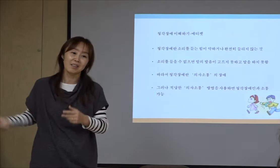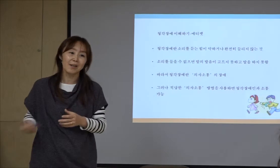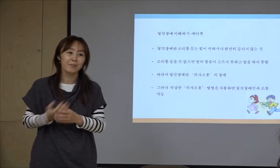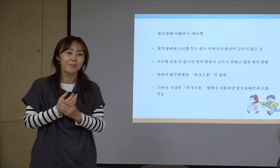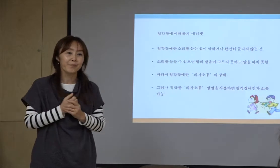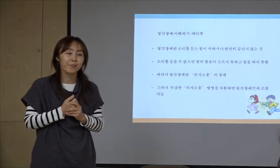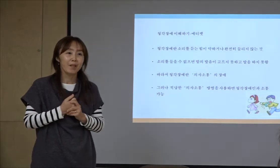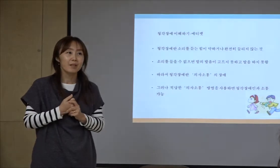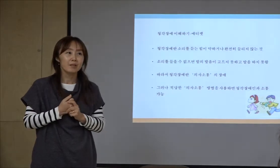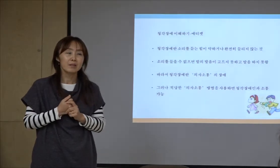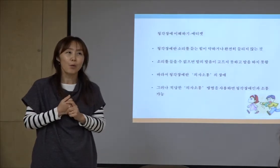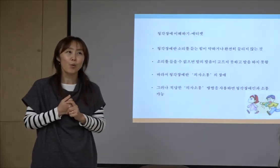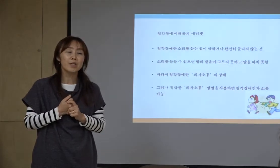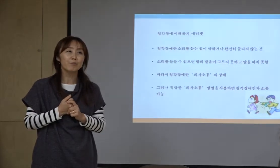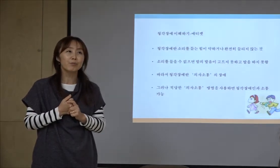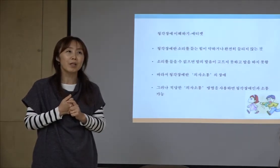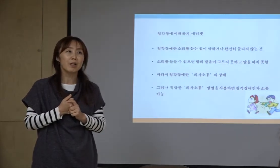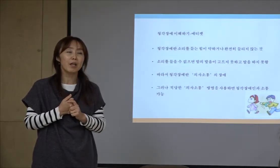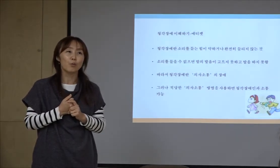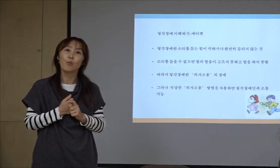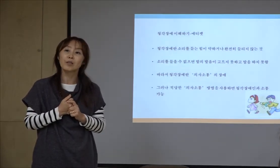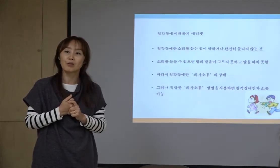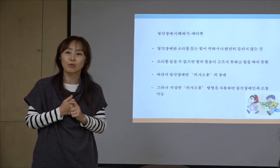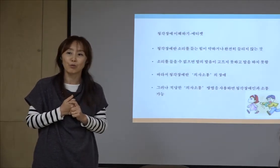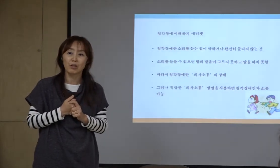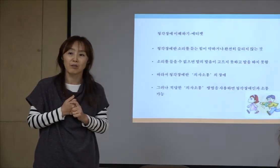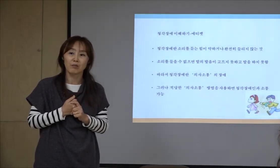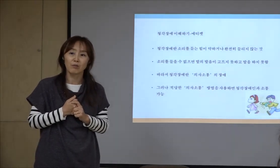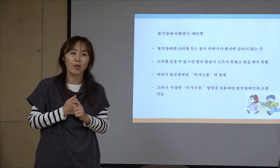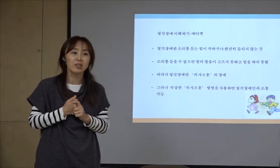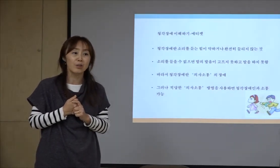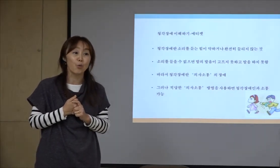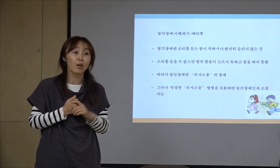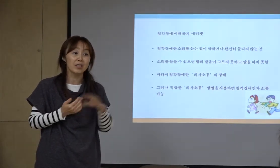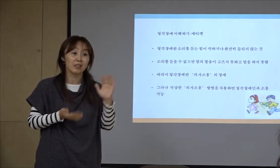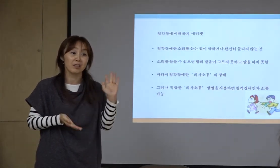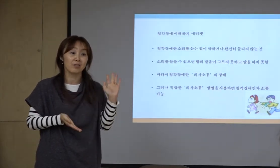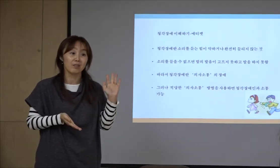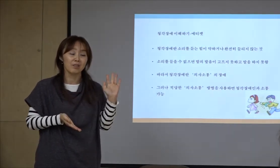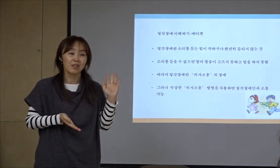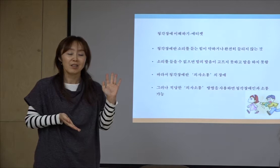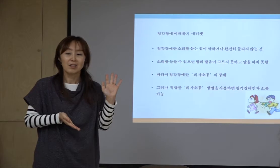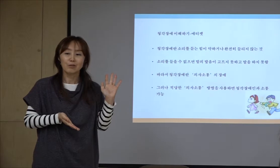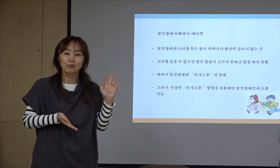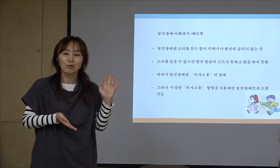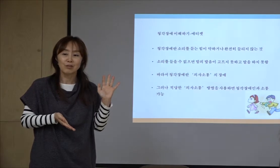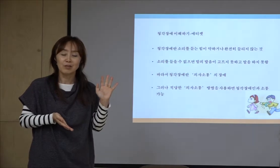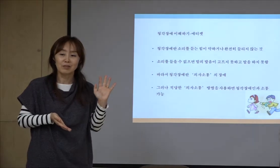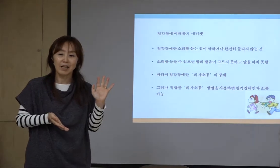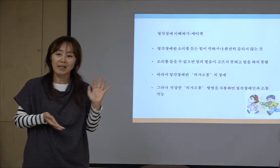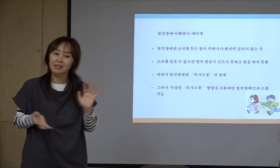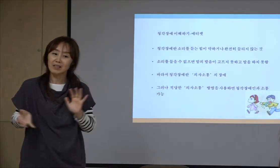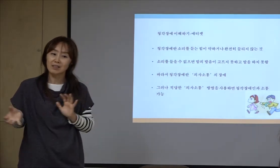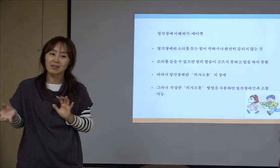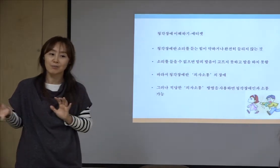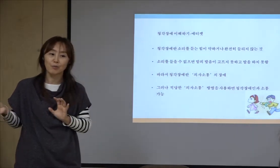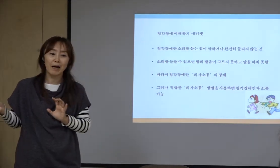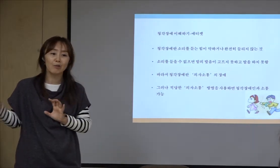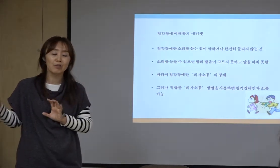있는데 50분에 한 5만 원 정도 해요. 굉장히 고가잖아요. 그래갖고 그 아이들한테는 뭐